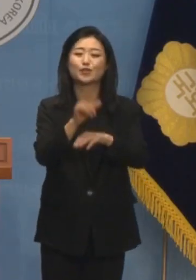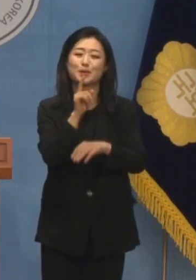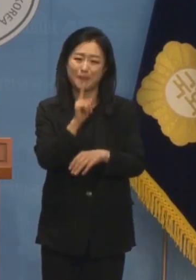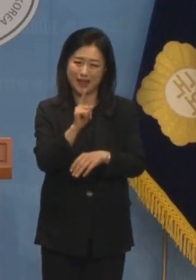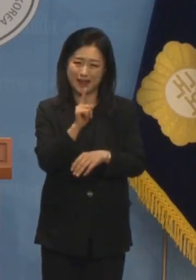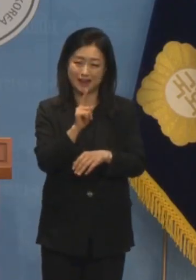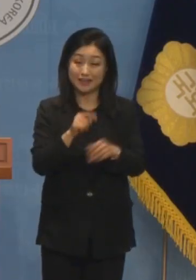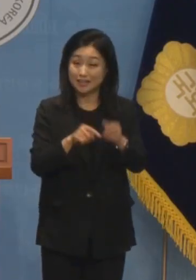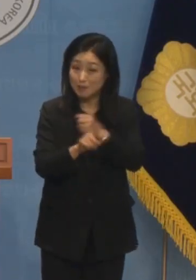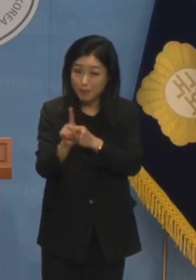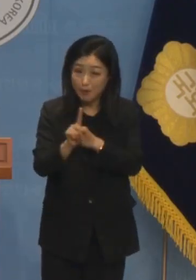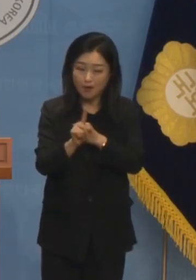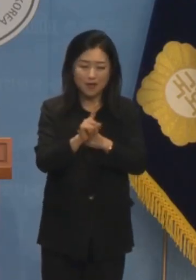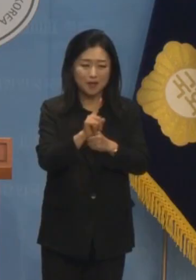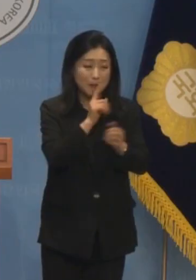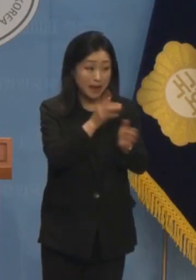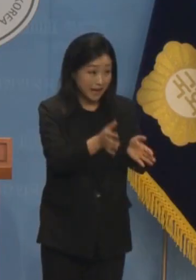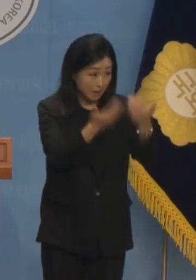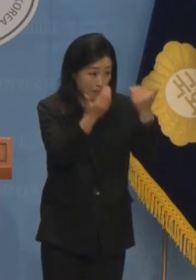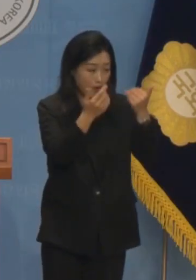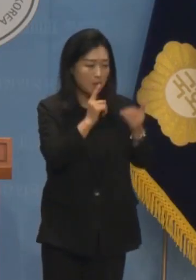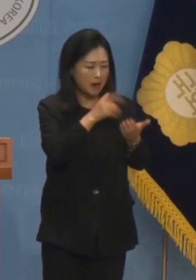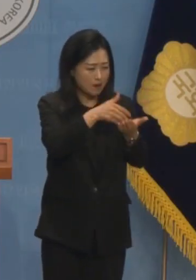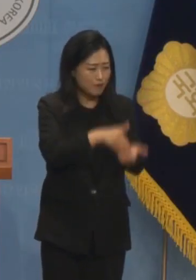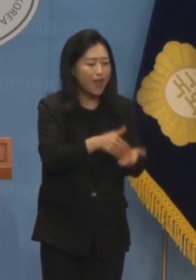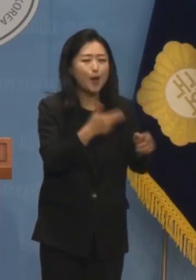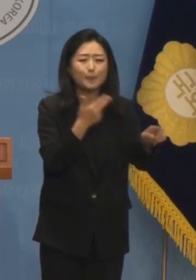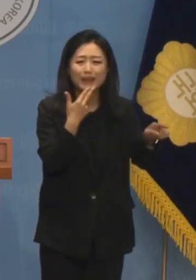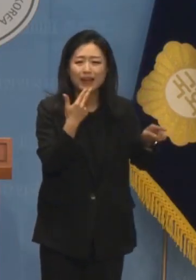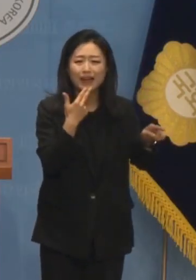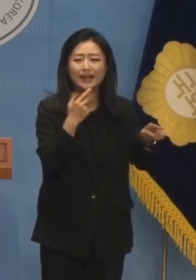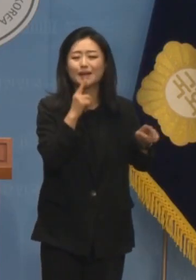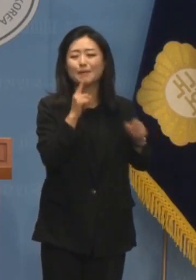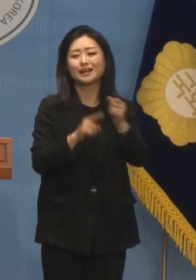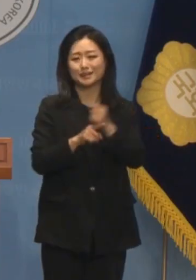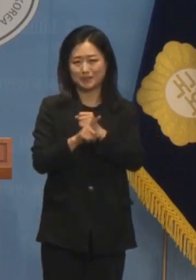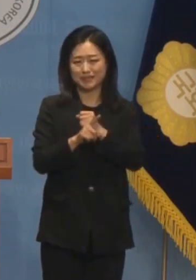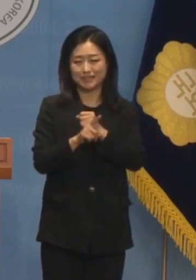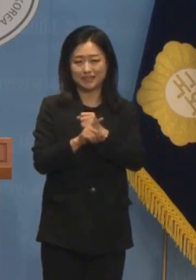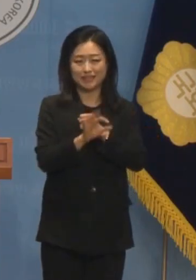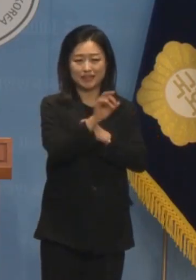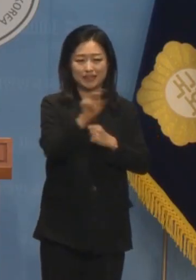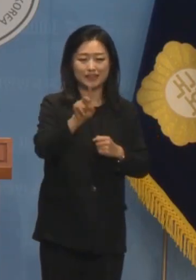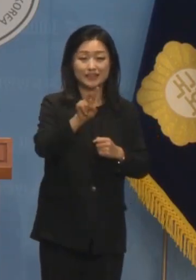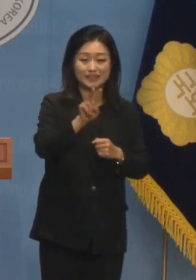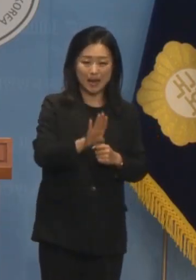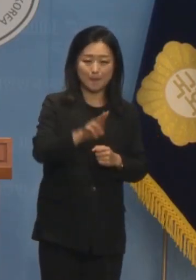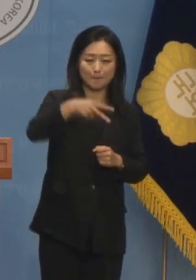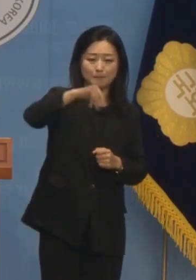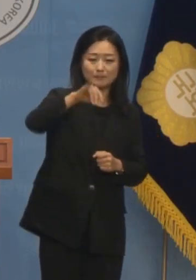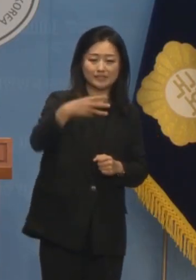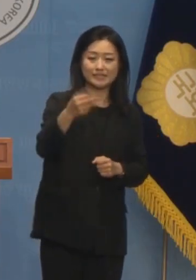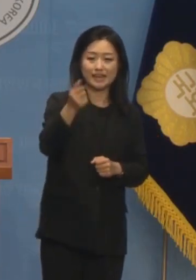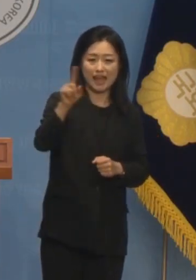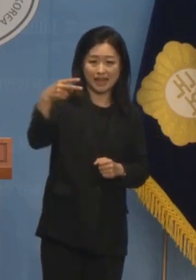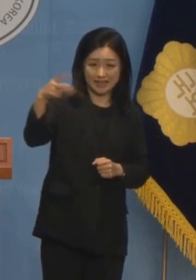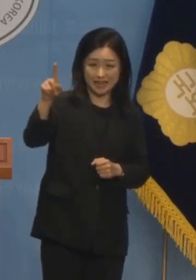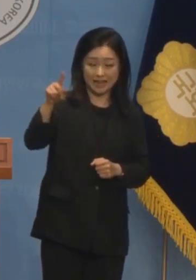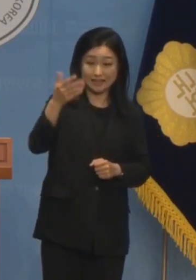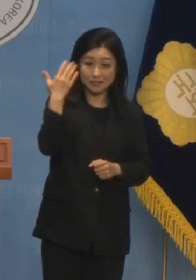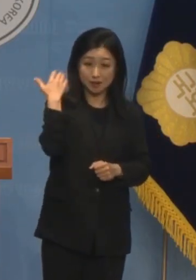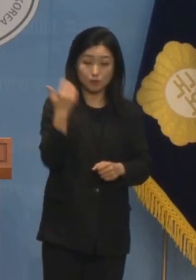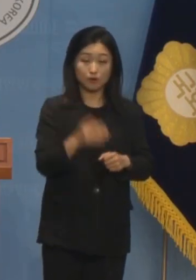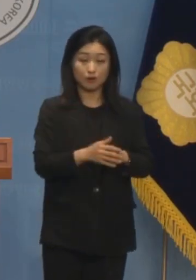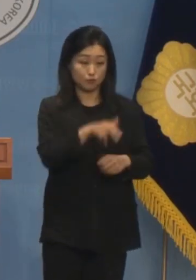진중하지 못하고 가볍다 라는 뜻입니다. 한 대표는 지난 4.10 총선 때 목련이 질